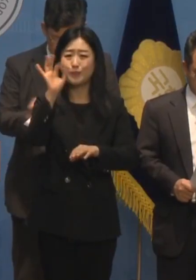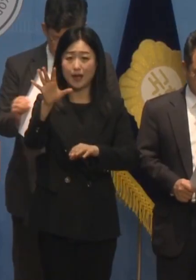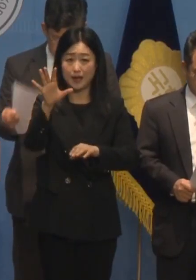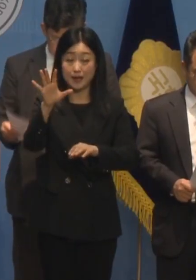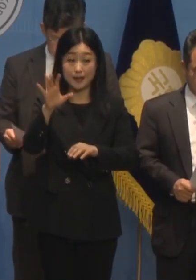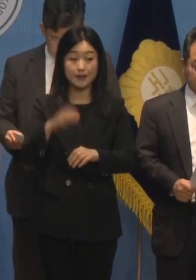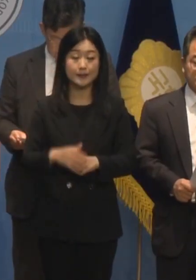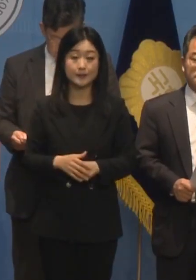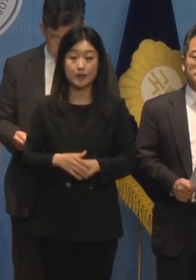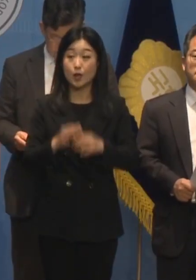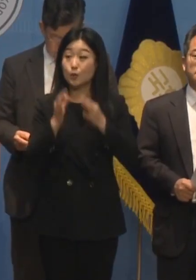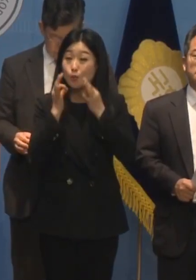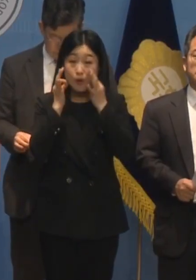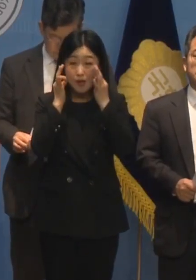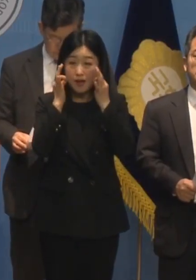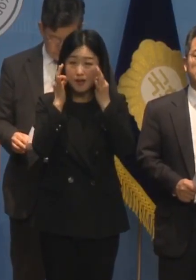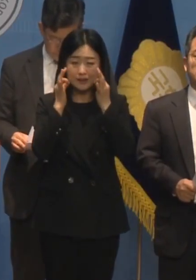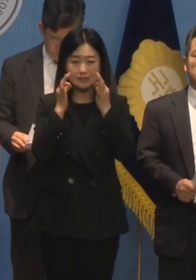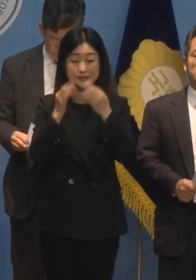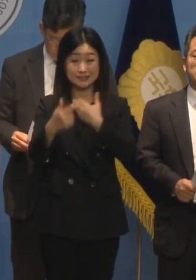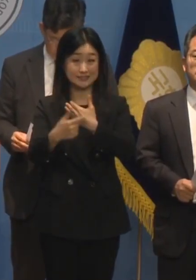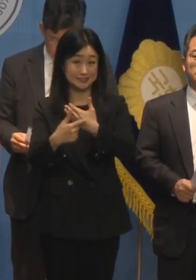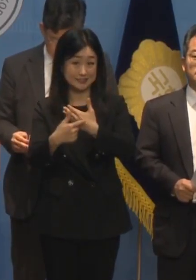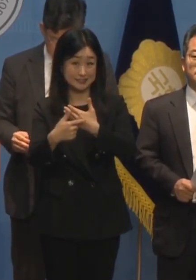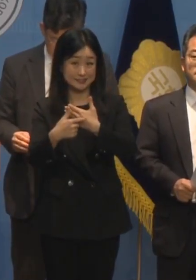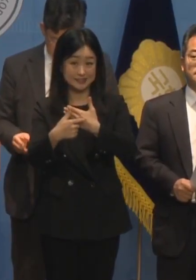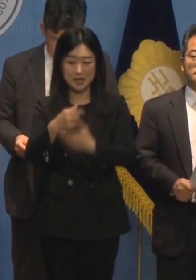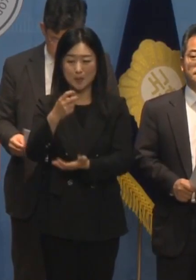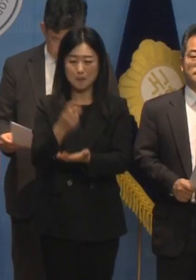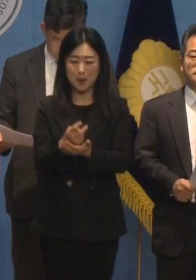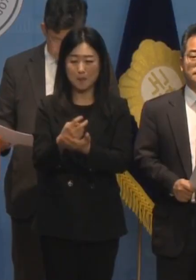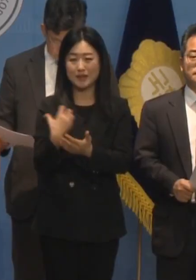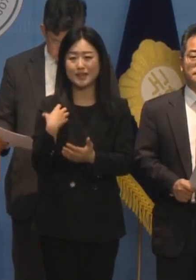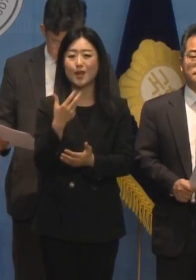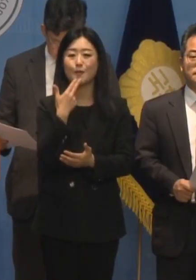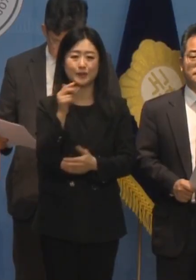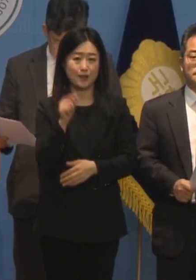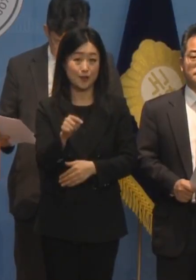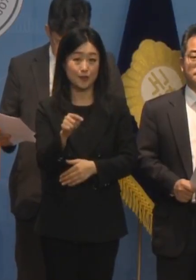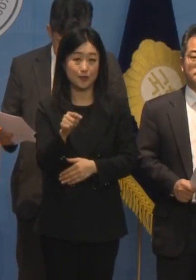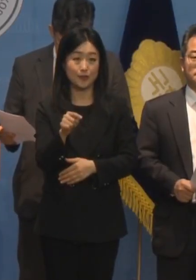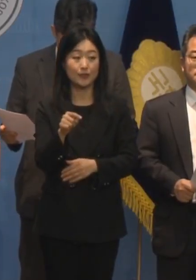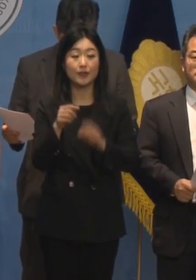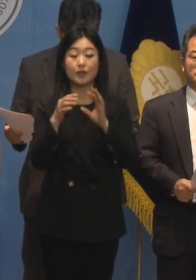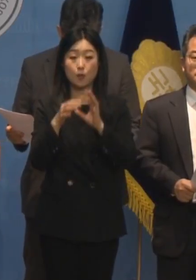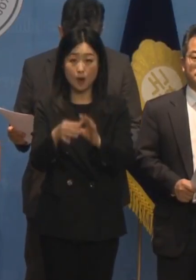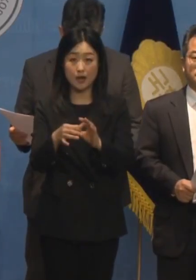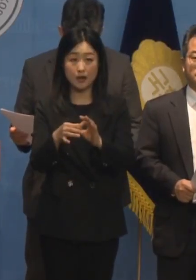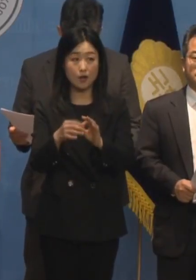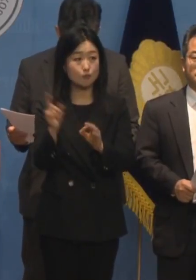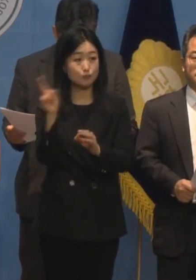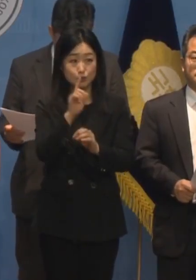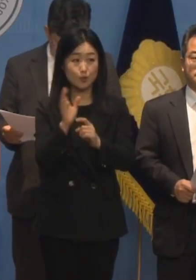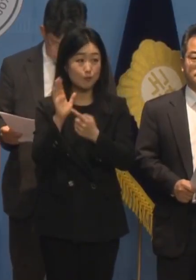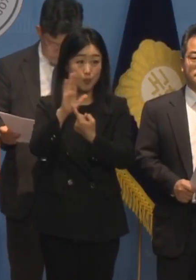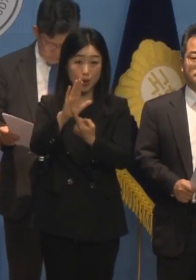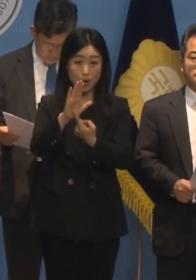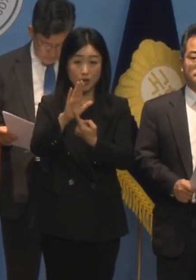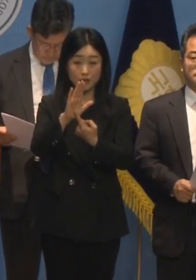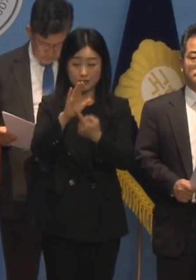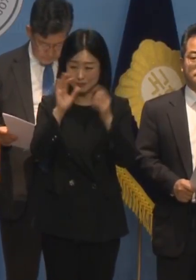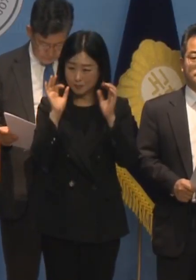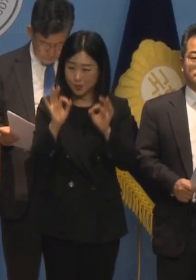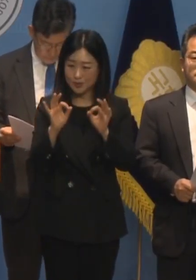말씀드립니다. 노력한다라고 하는 것은 법적 책임이 없는 겁니다. 그래서 이와 관련된 어떤 표현도 제도 개선이